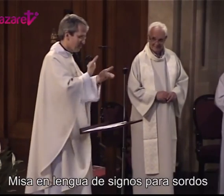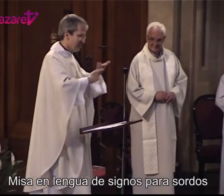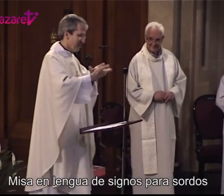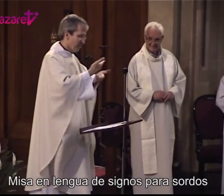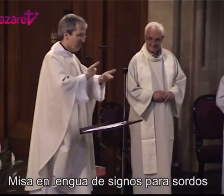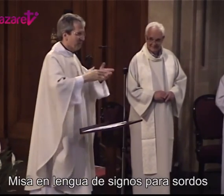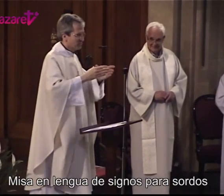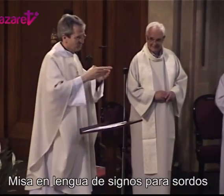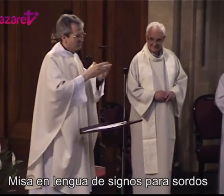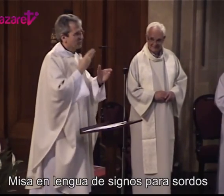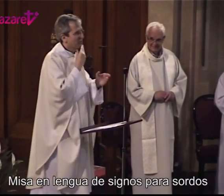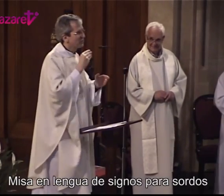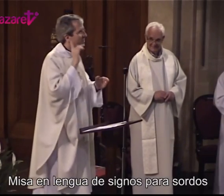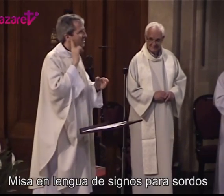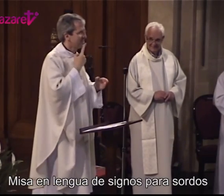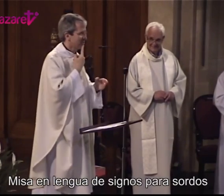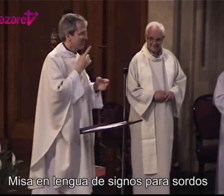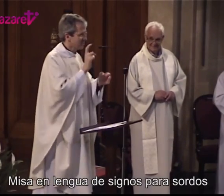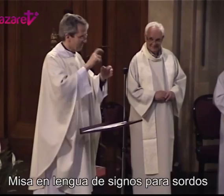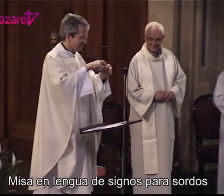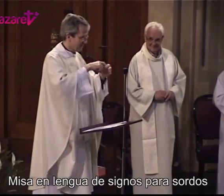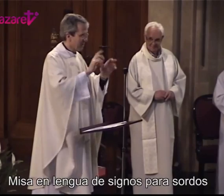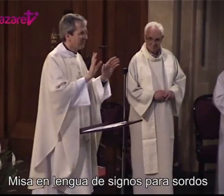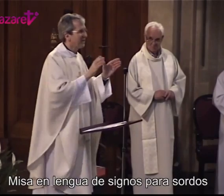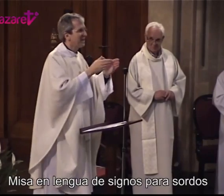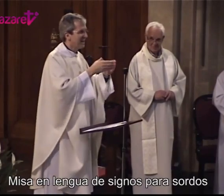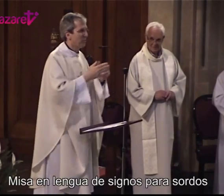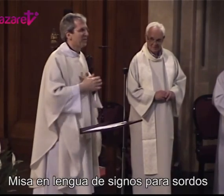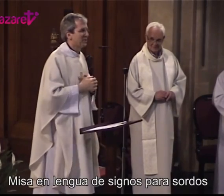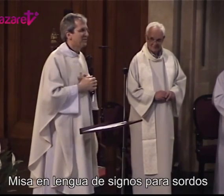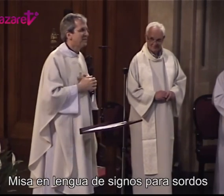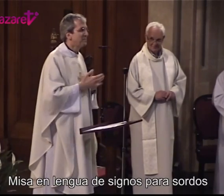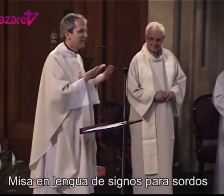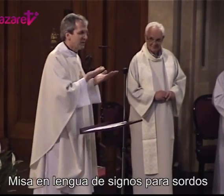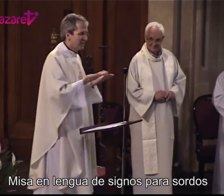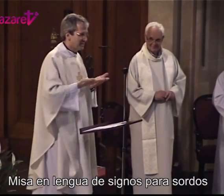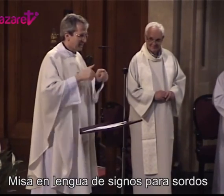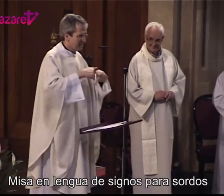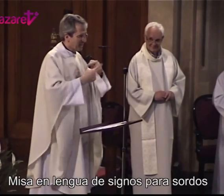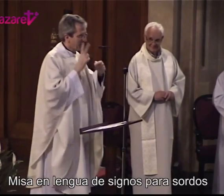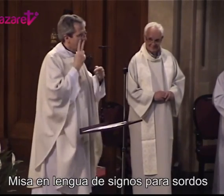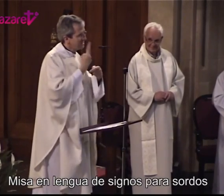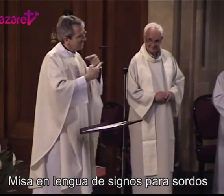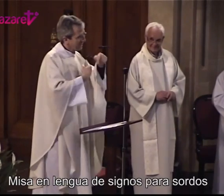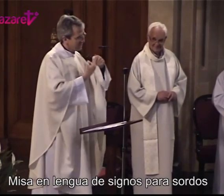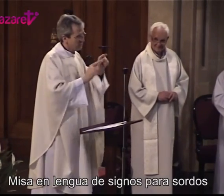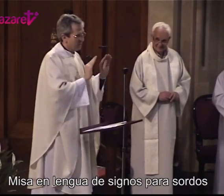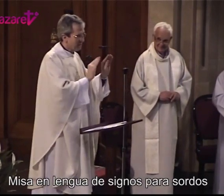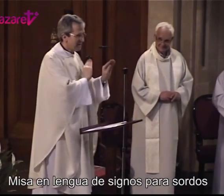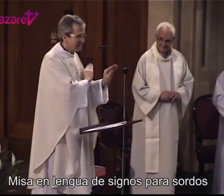y colaboramos juntos con los jóvenes sordos que participaron en el encuentro. Está aquí para visitar a su familia